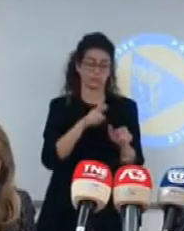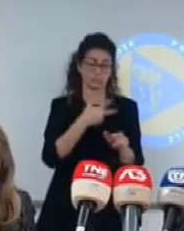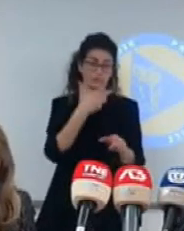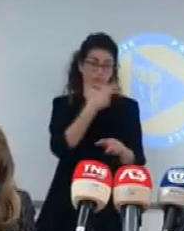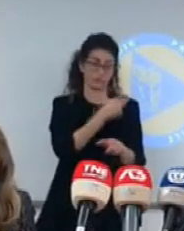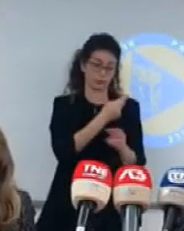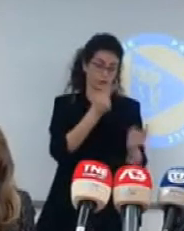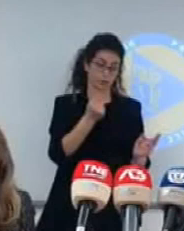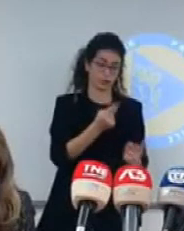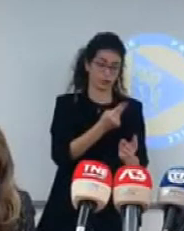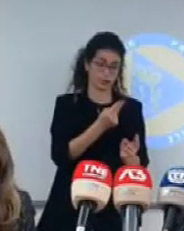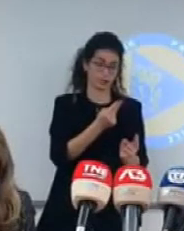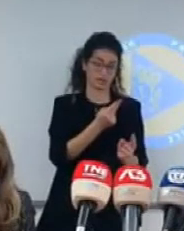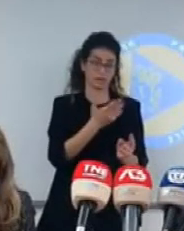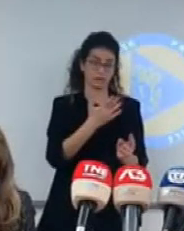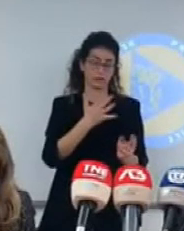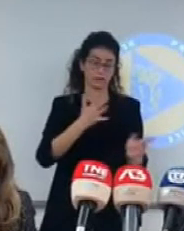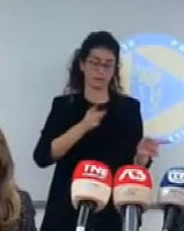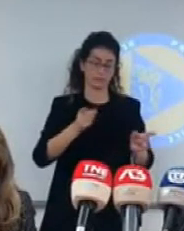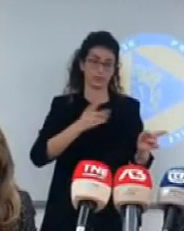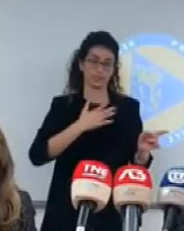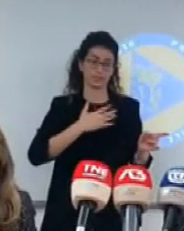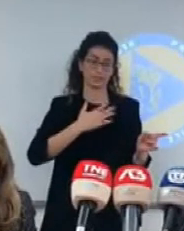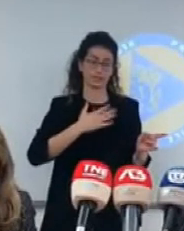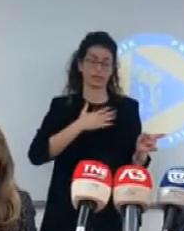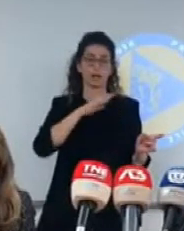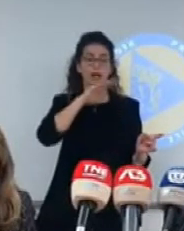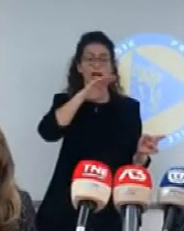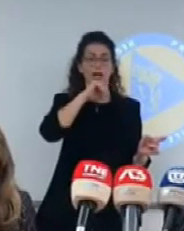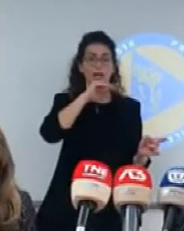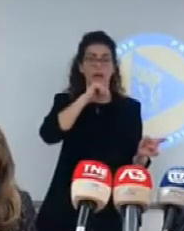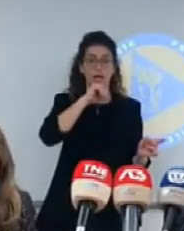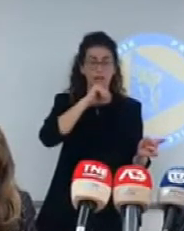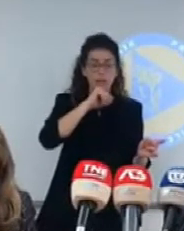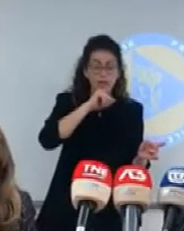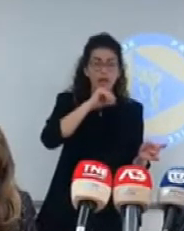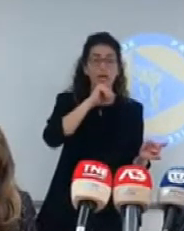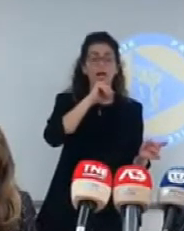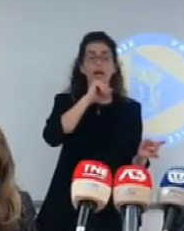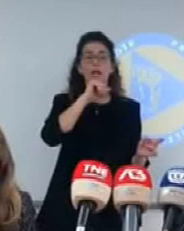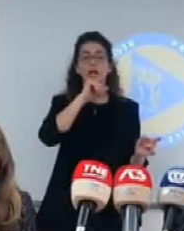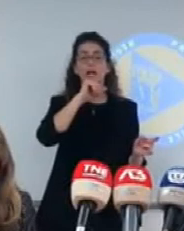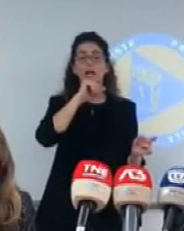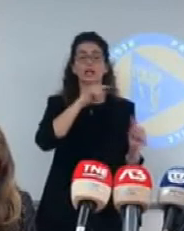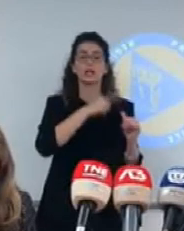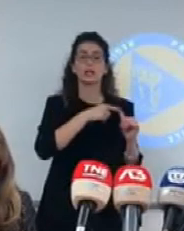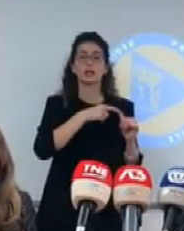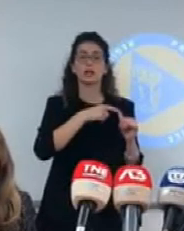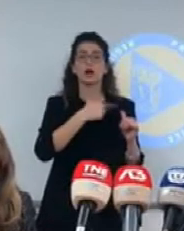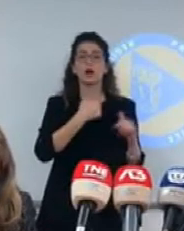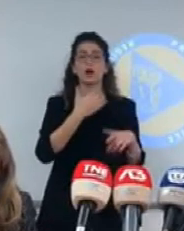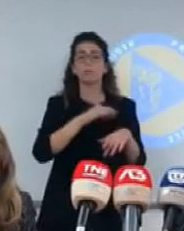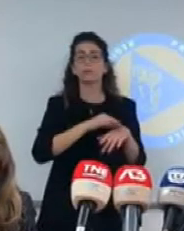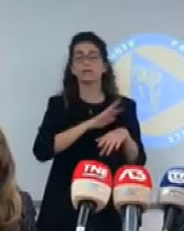sono deceduti appartengono alla fascia degli anziani dei grandi anziani e di quelli già affetti da altre